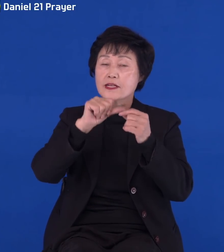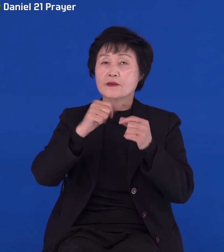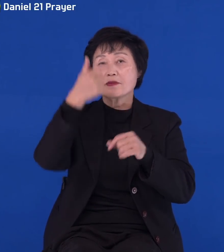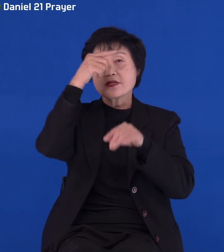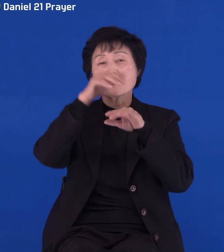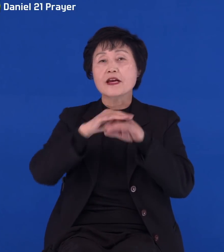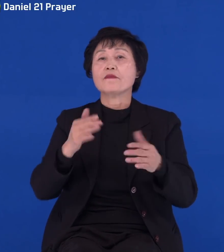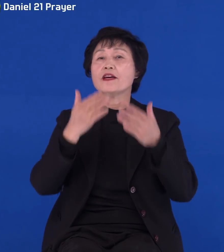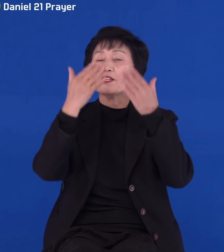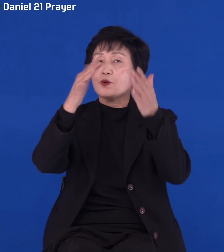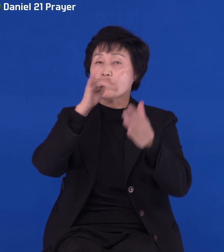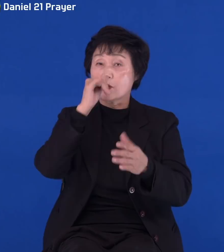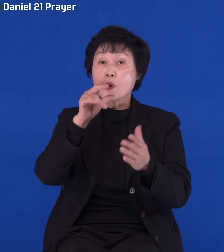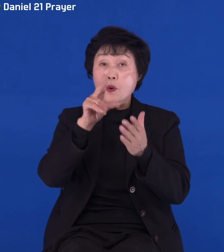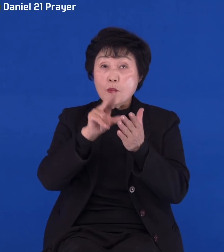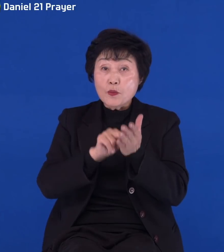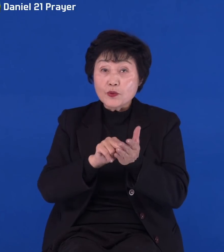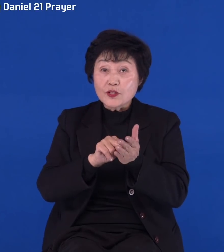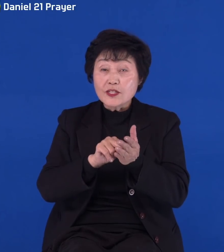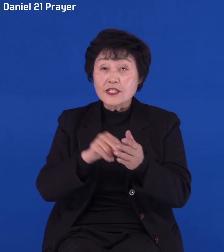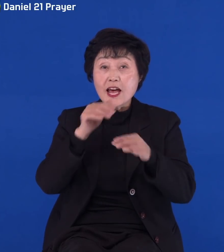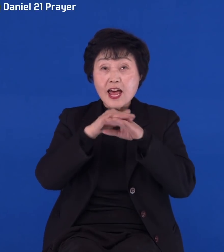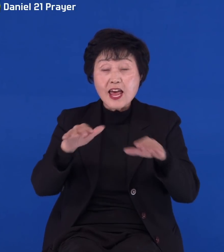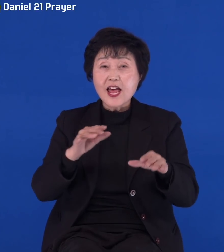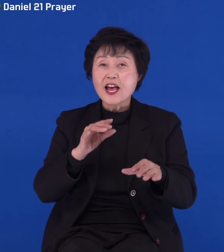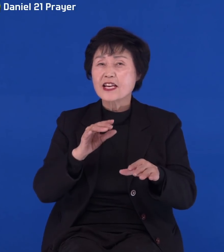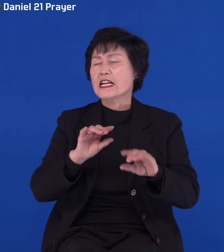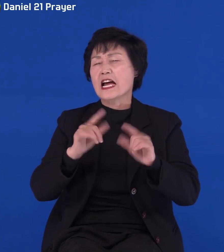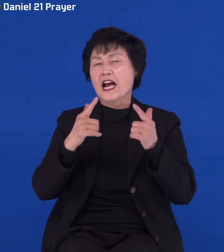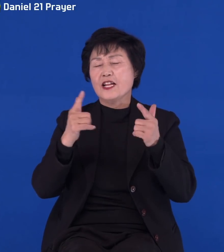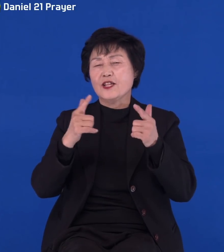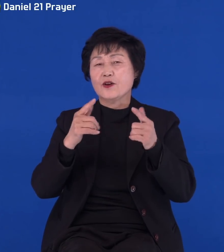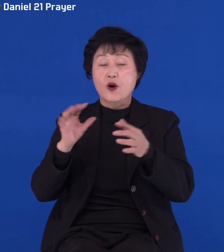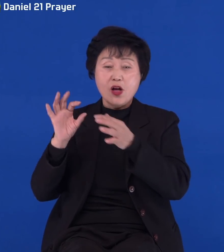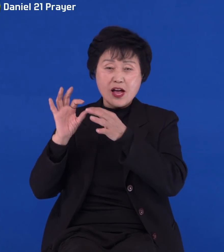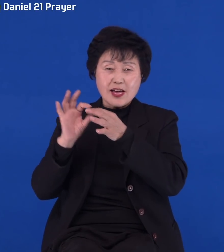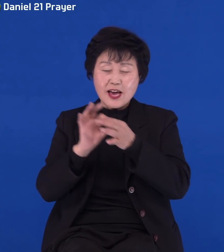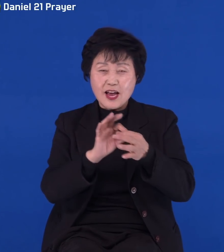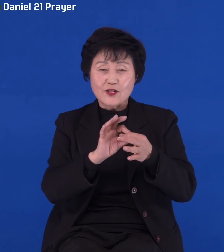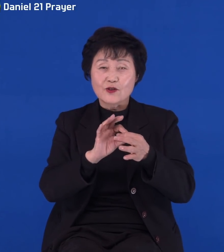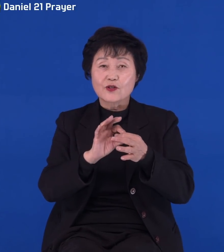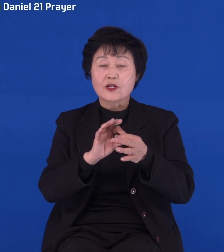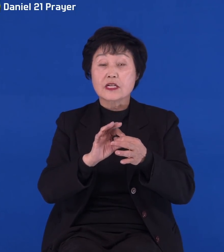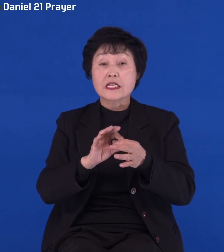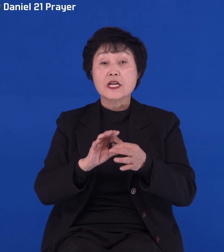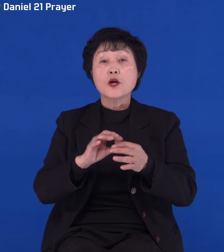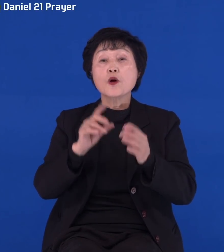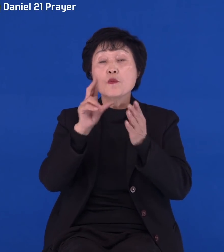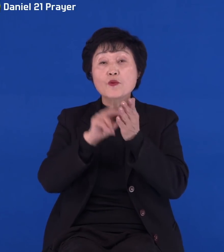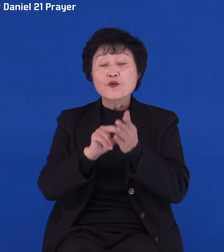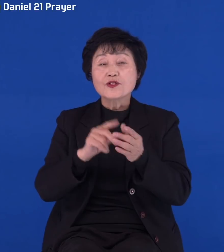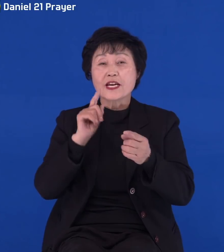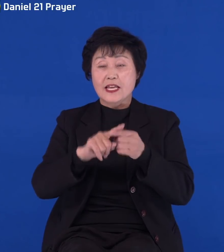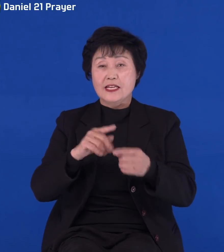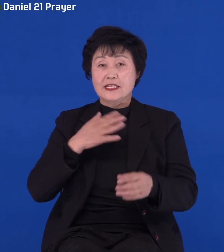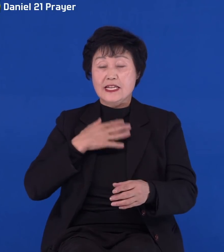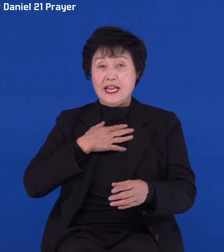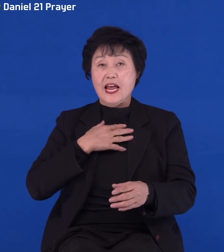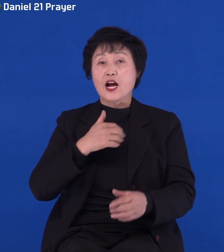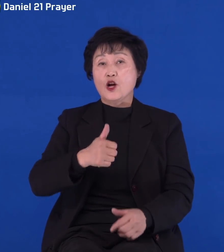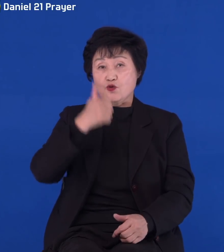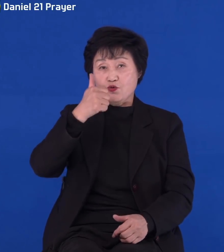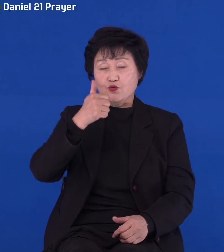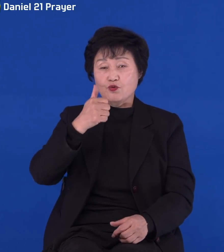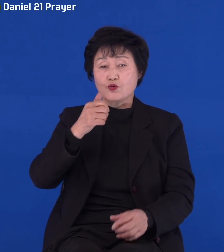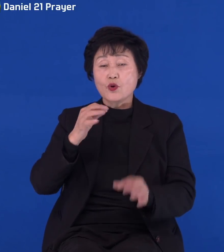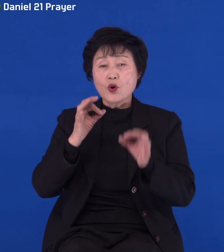우리의 문제 해결이 아니라 계속적으로 회개했어요. 관계 문제에 대해서 우리가 주인 되었던 것들, 재정 문제에 대해서 돈이 우상이 되었던 것들, 건강